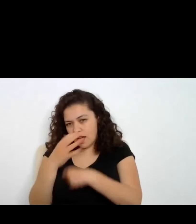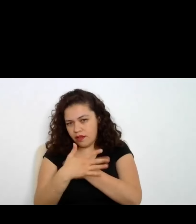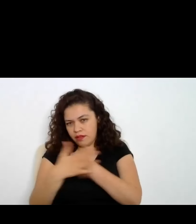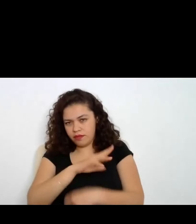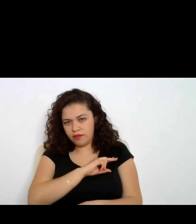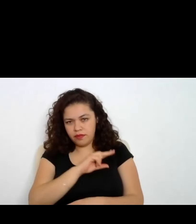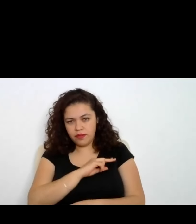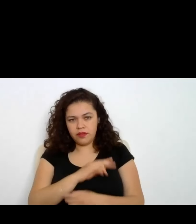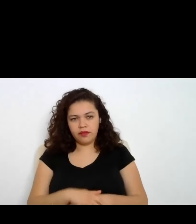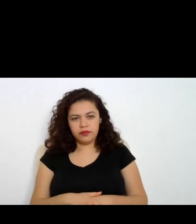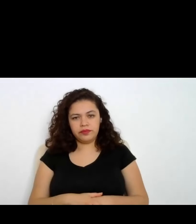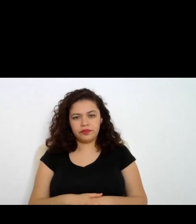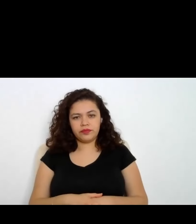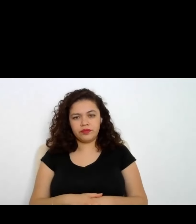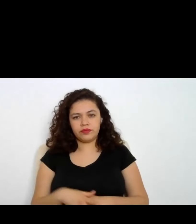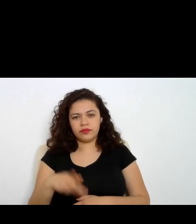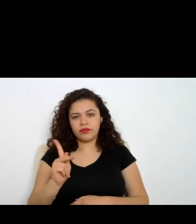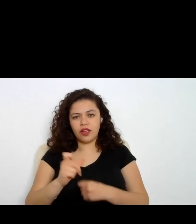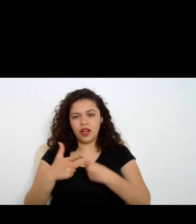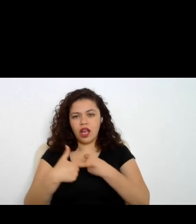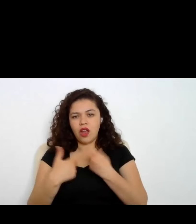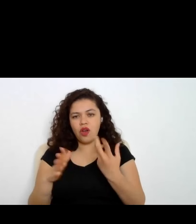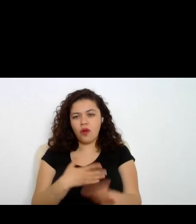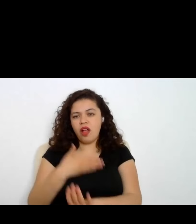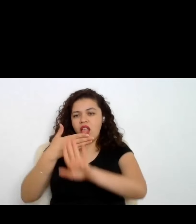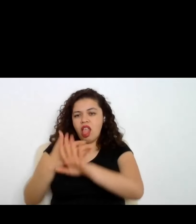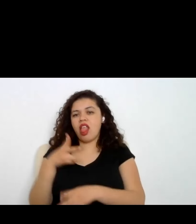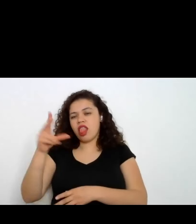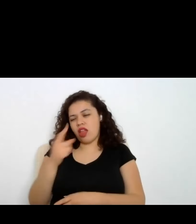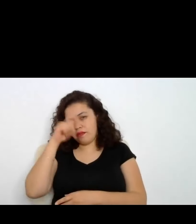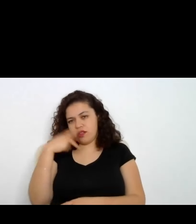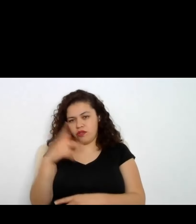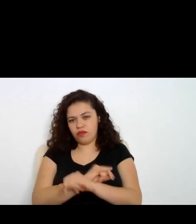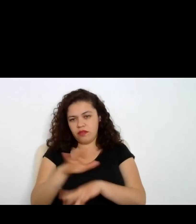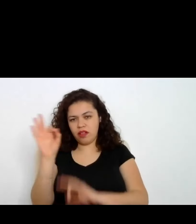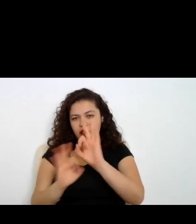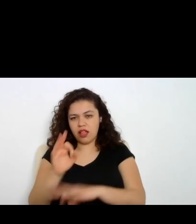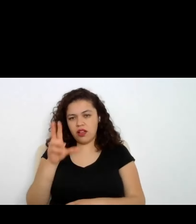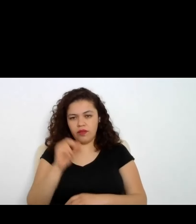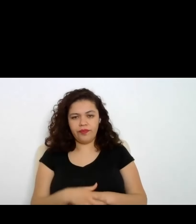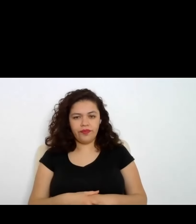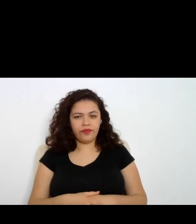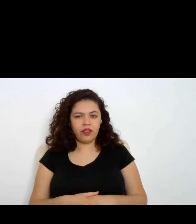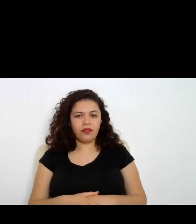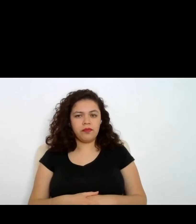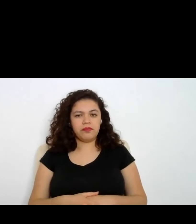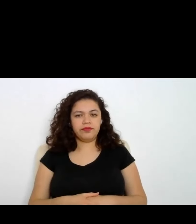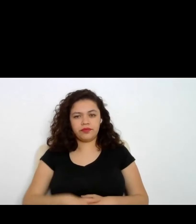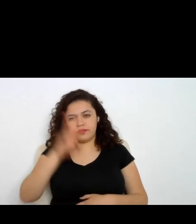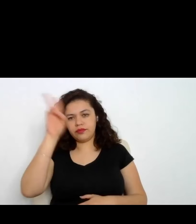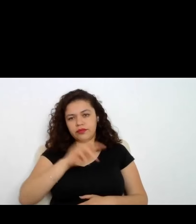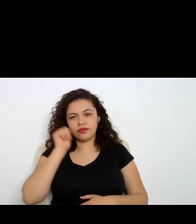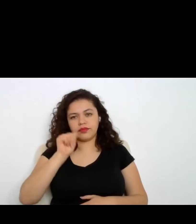privacidad cuando no manifiesta oposición al tratamiento de sus datos. Entonces, no siempre